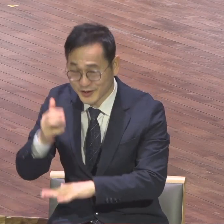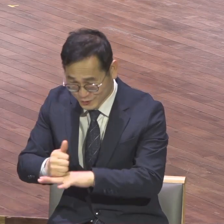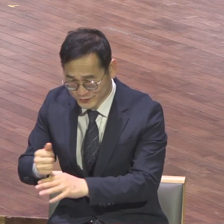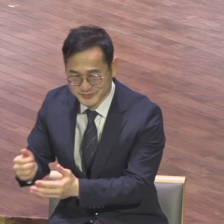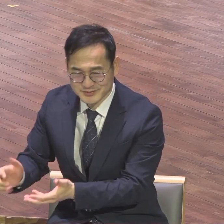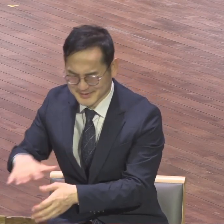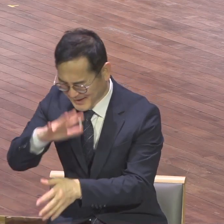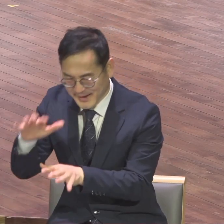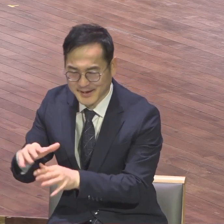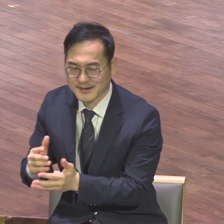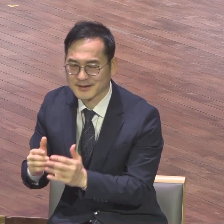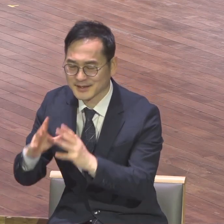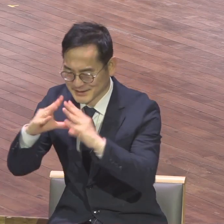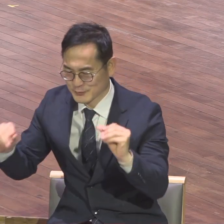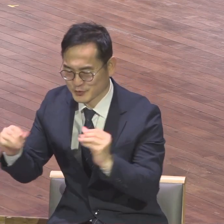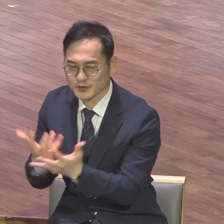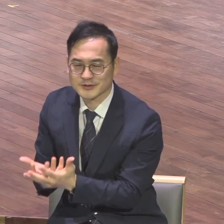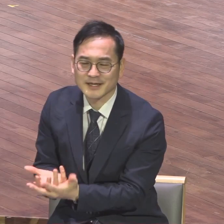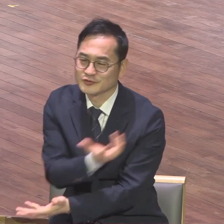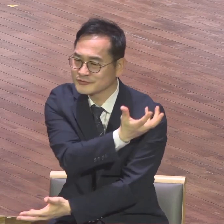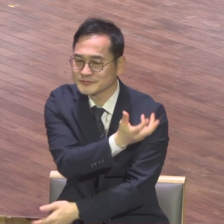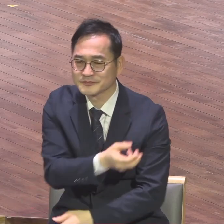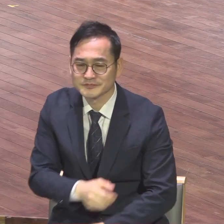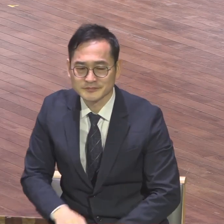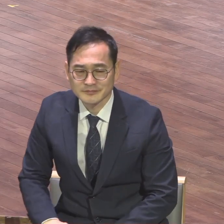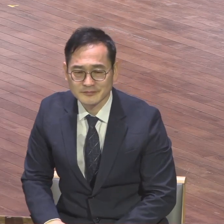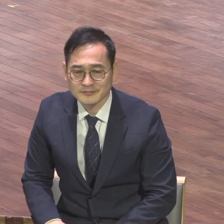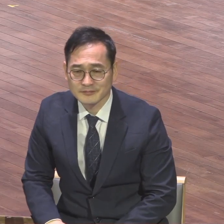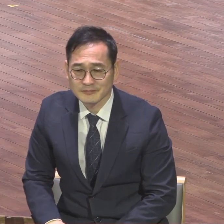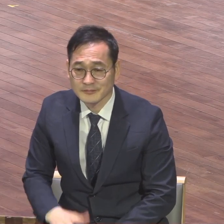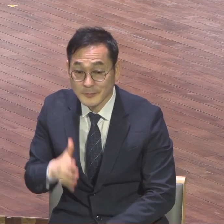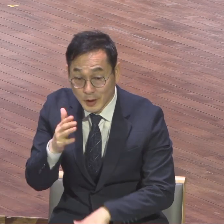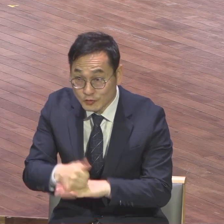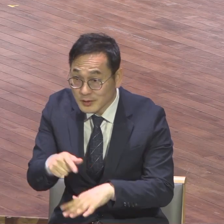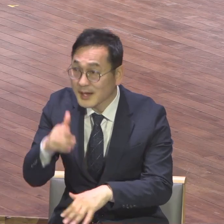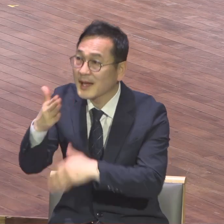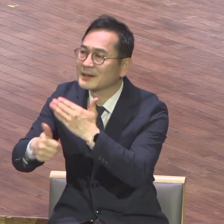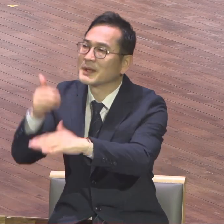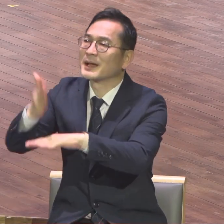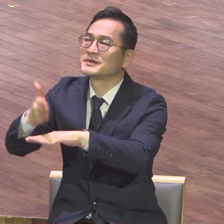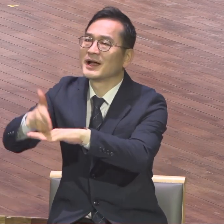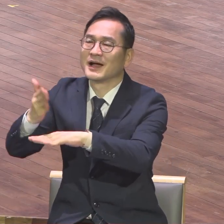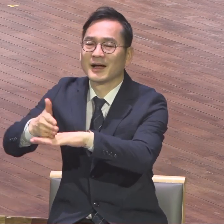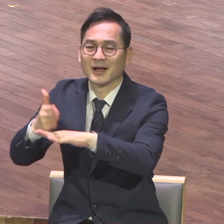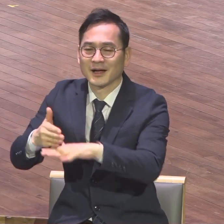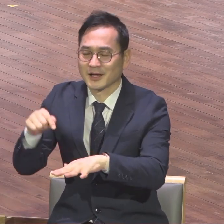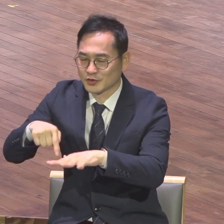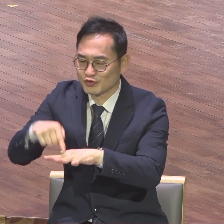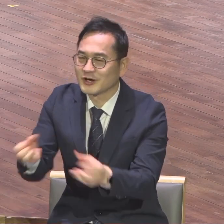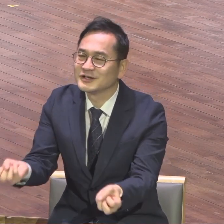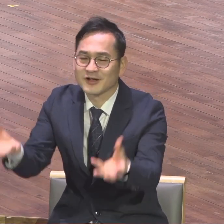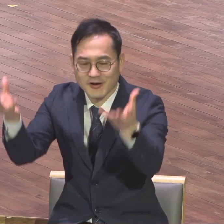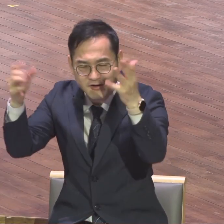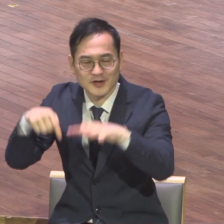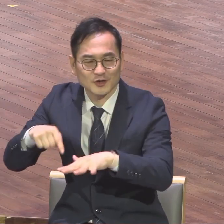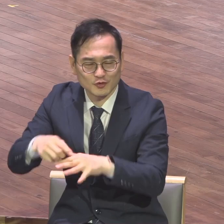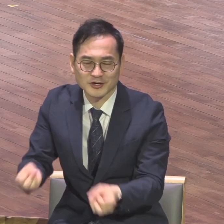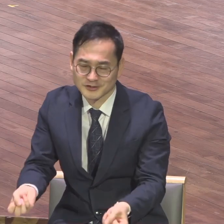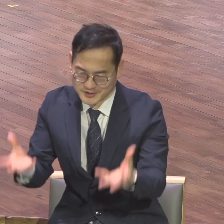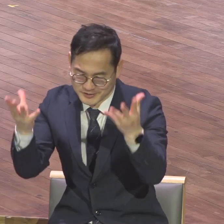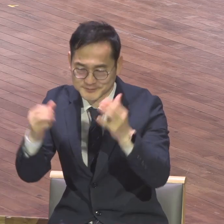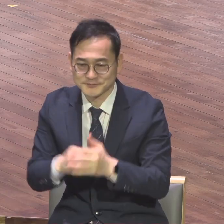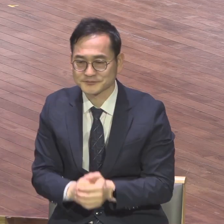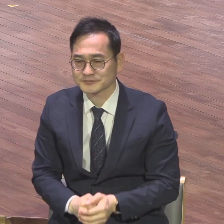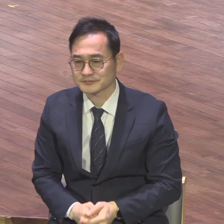유월절. 자, 예수님께서 유월절을 지키는 기간, 유월절 기간에 굳이 그래 십자가를 지기